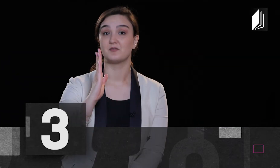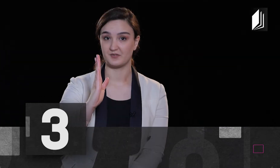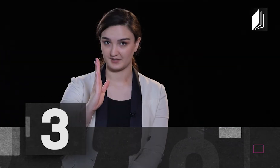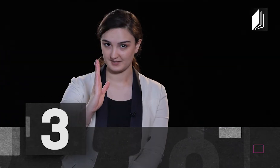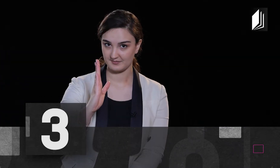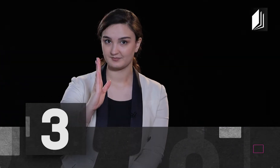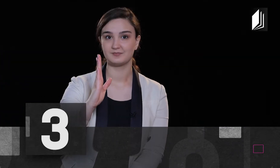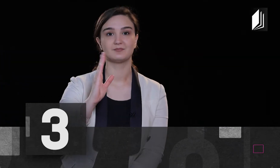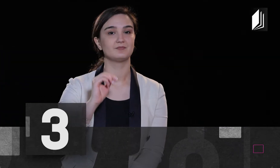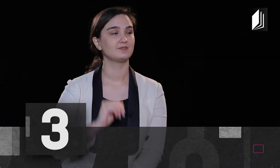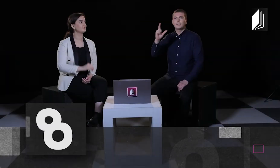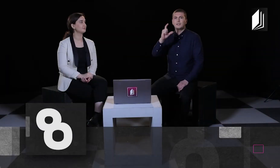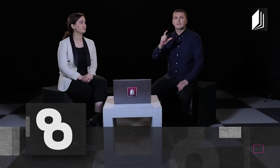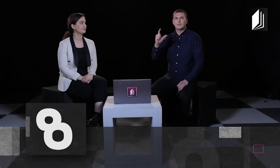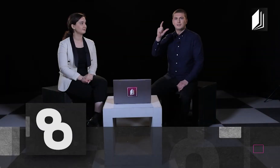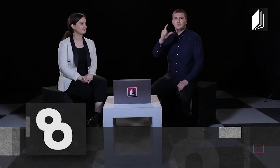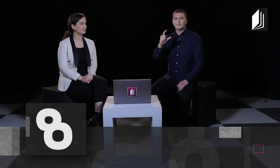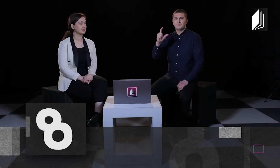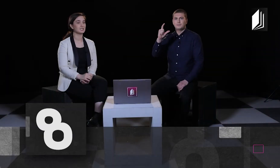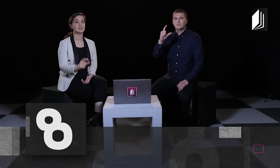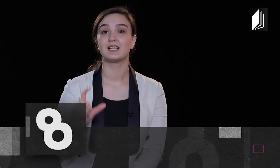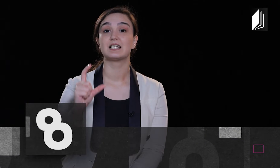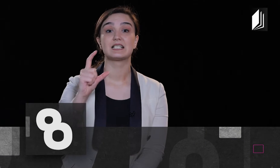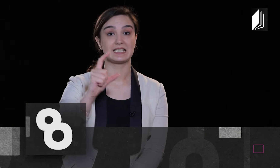V Z Z